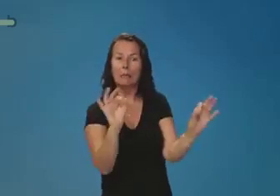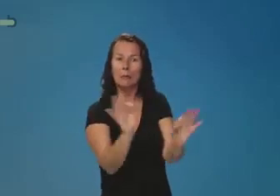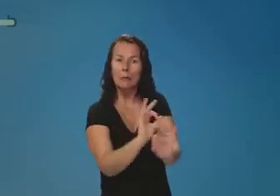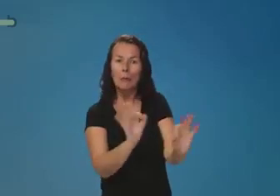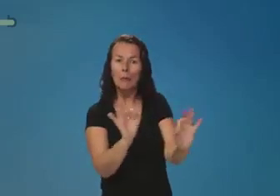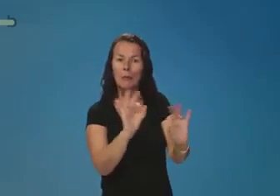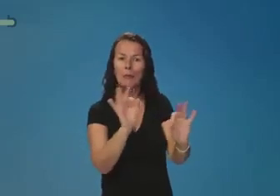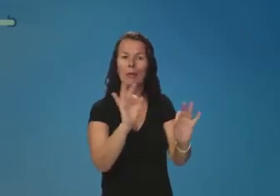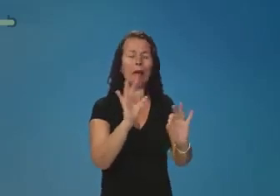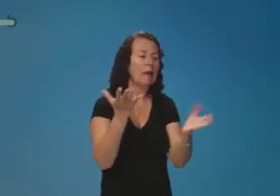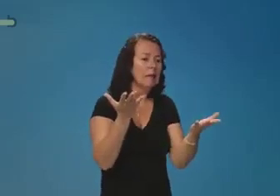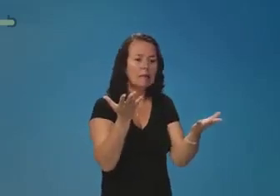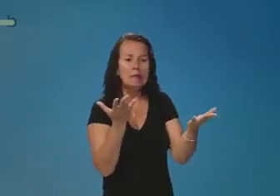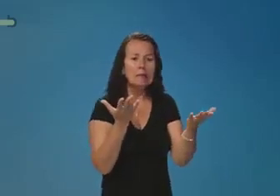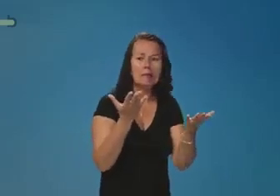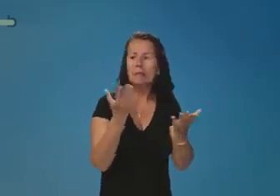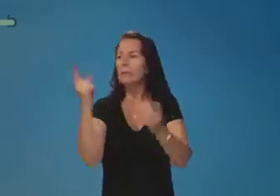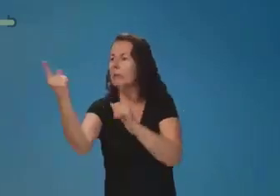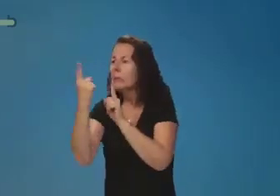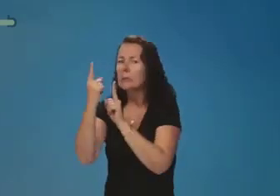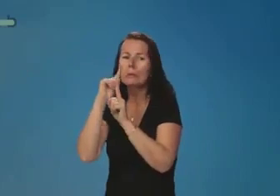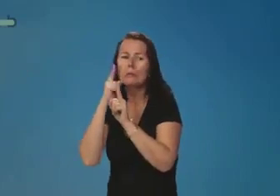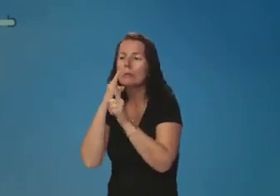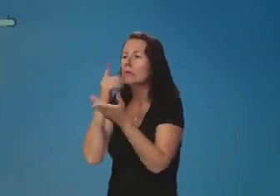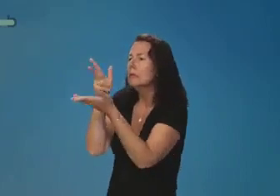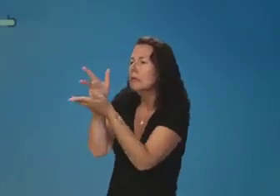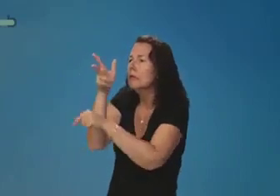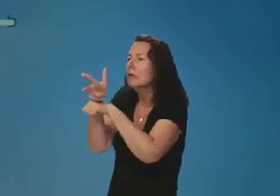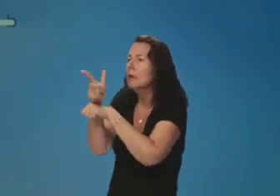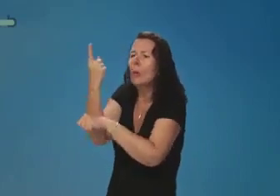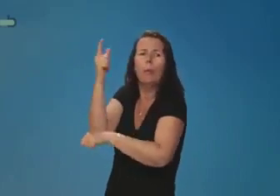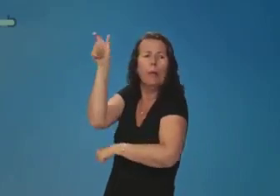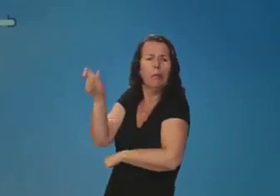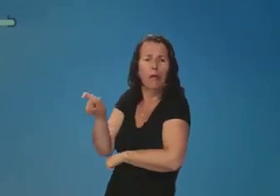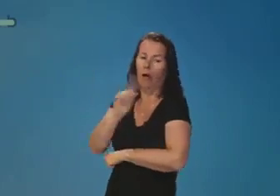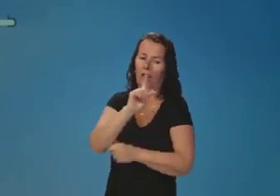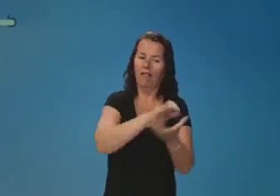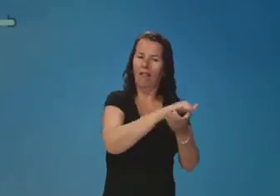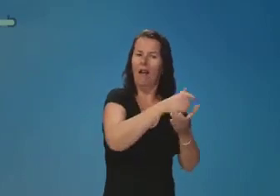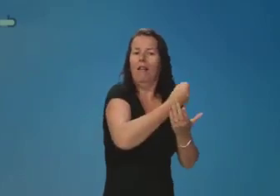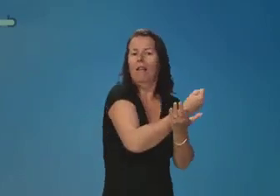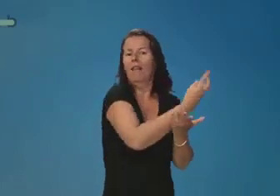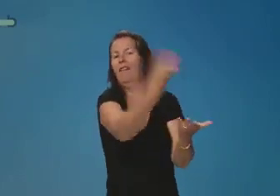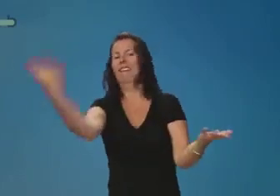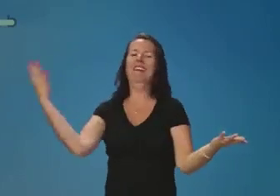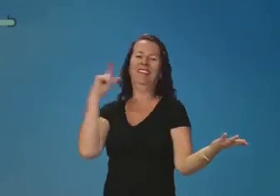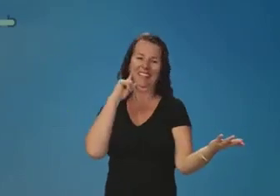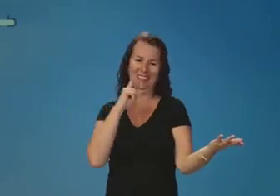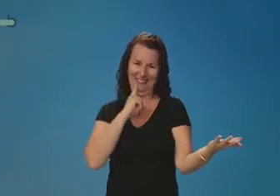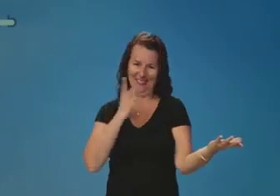disponibilidade e os pesquisadores, por vezes, encontravam dificuldade ao buscar participantes tendo somente